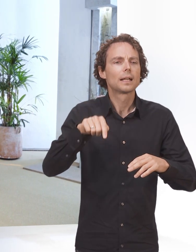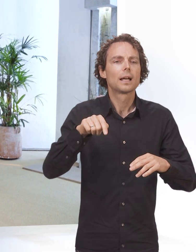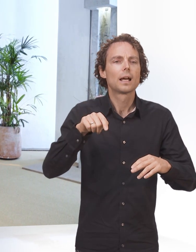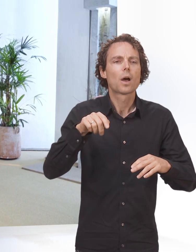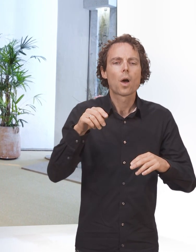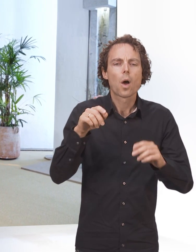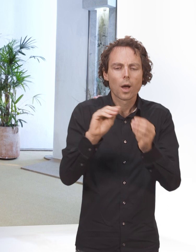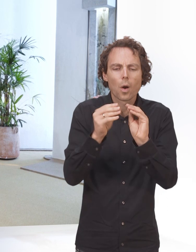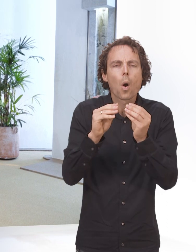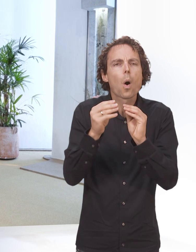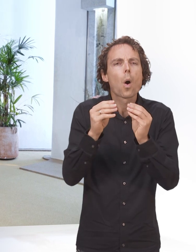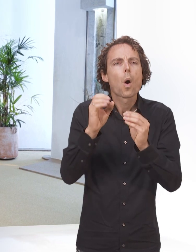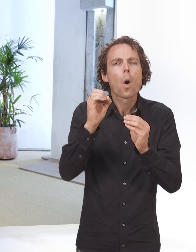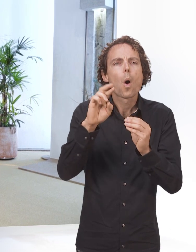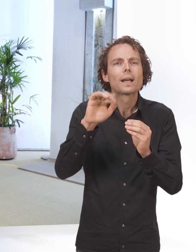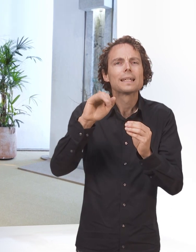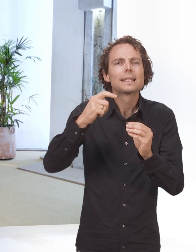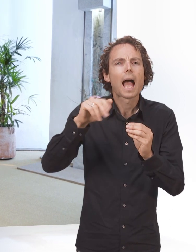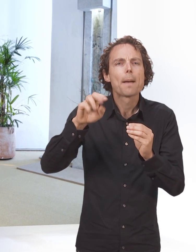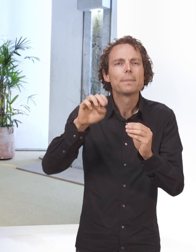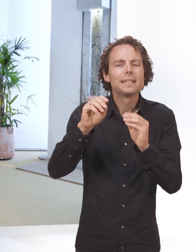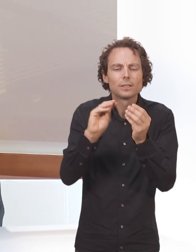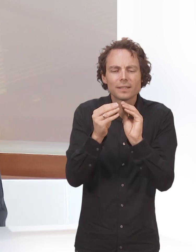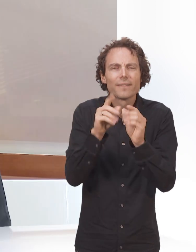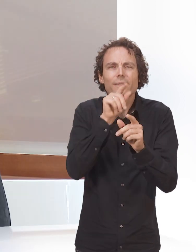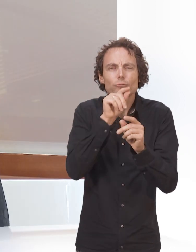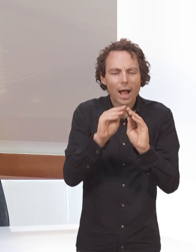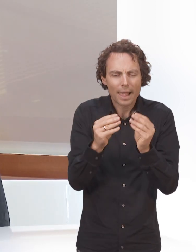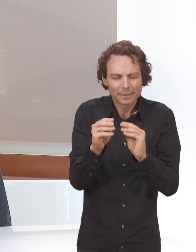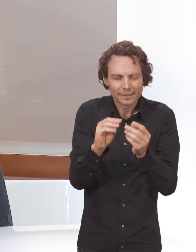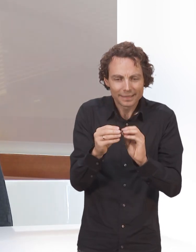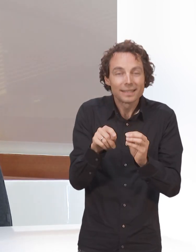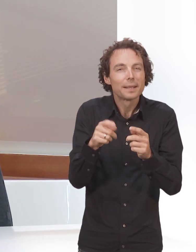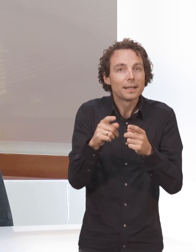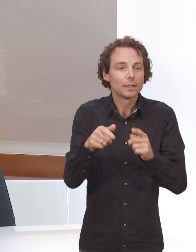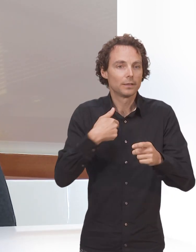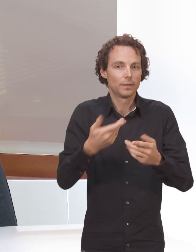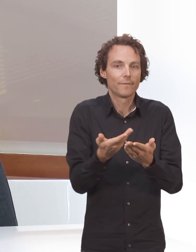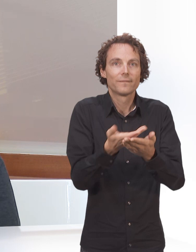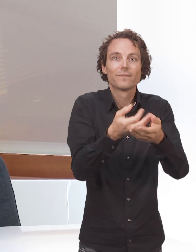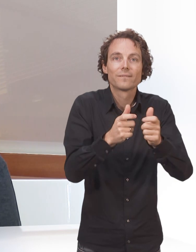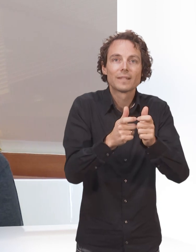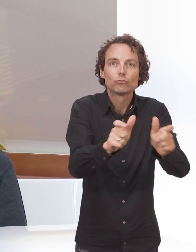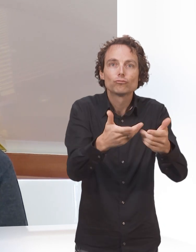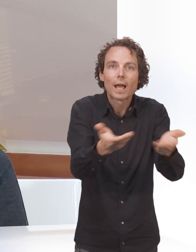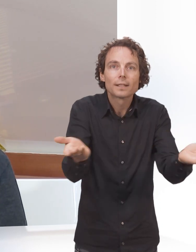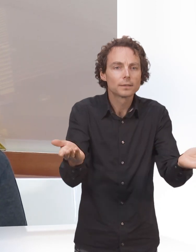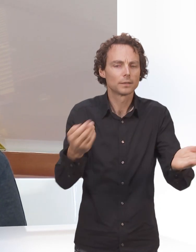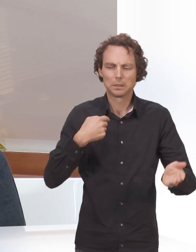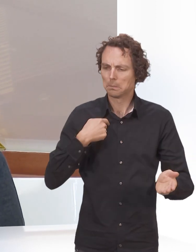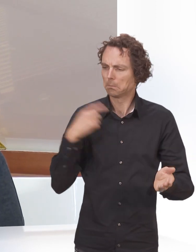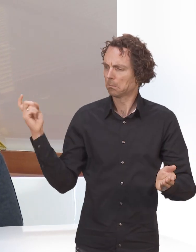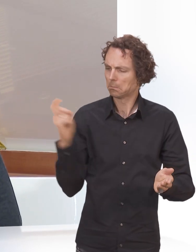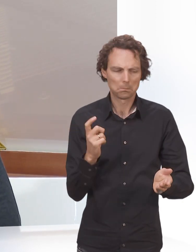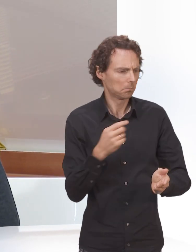Onigami-Schwalben und die japanische Pfeiltechnik verschenkt und sagt, ich schenke Ihnen Zeit von mir. Habe ich mich dazugestellt und